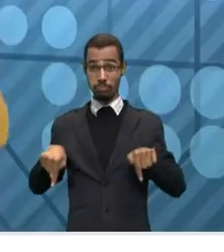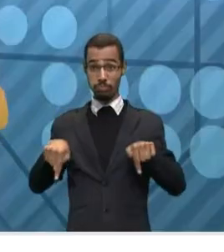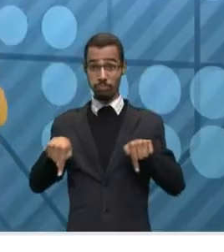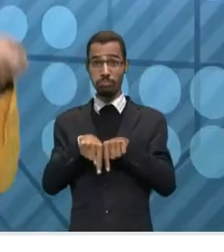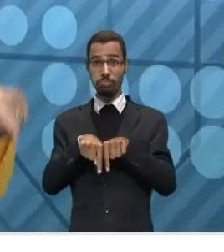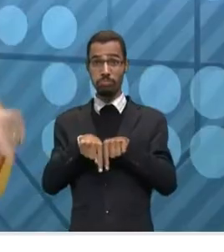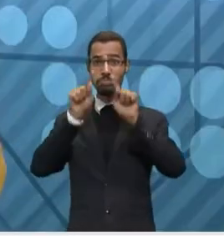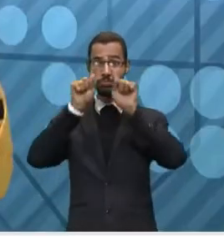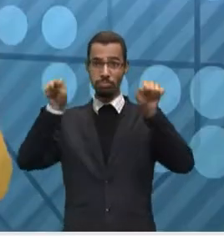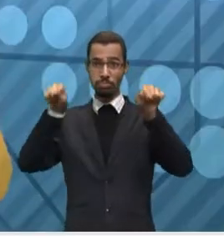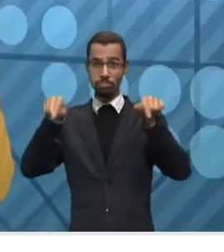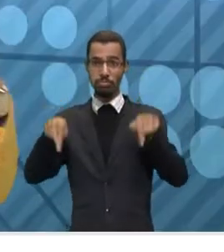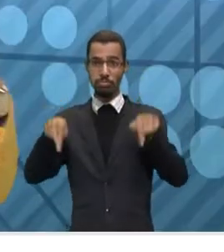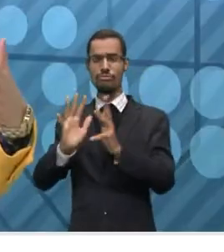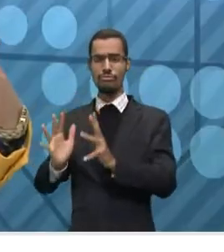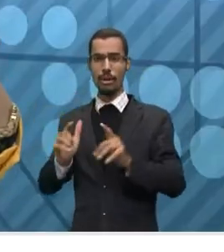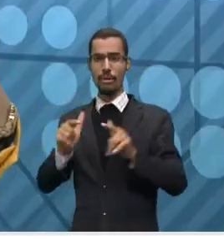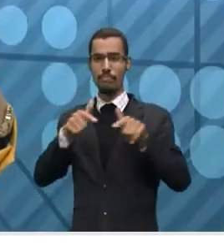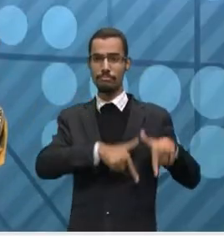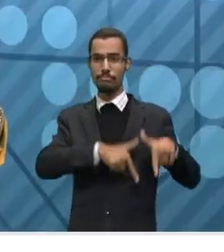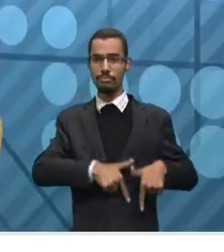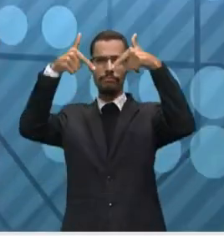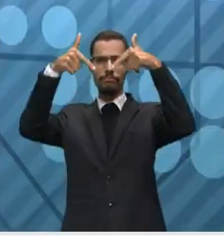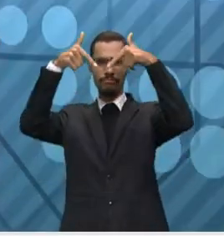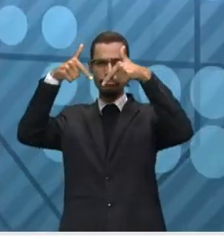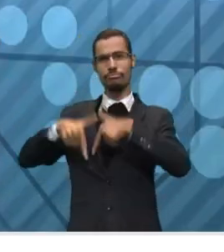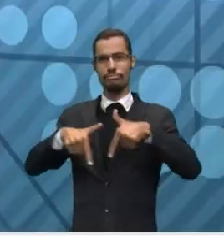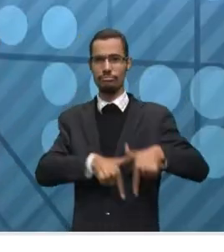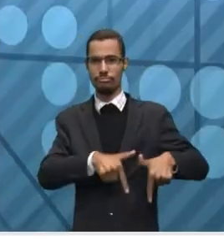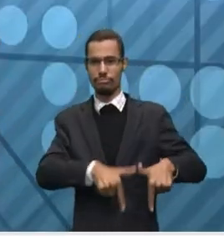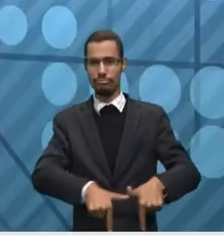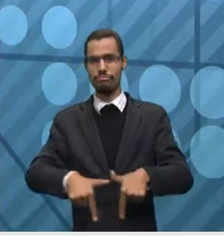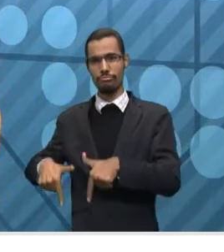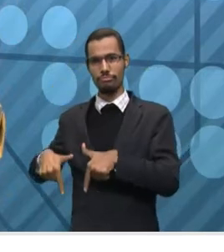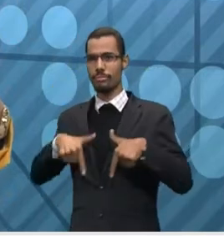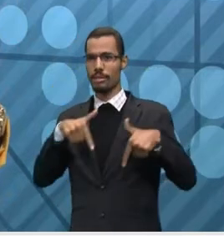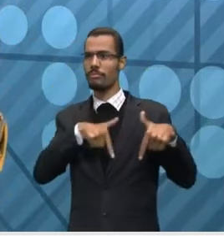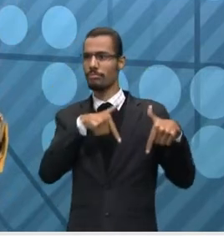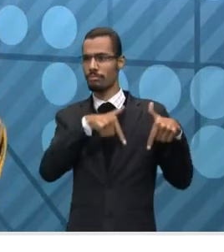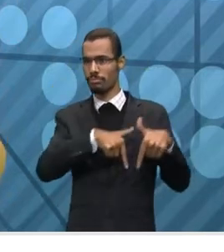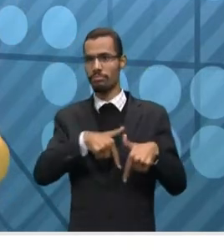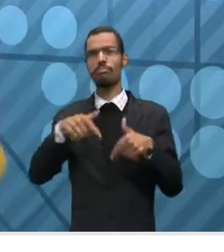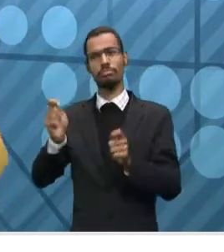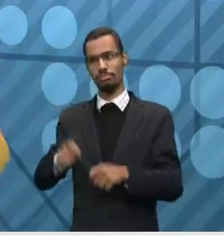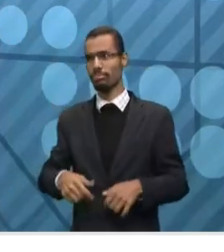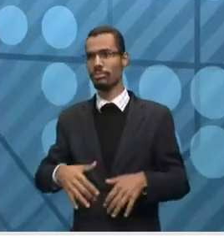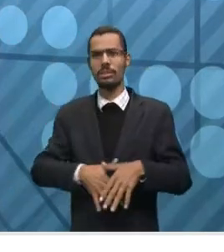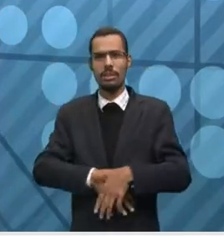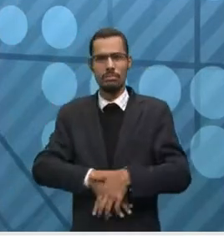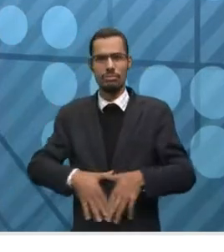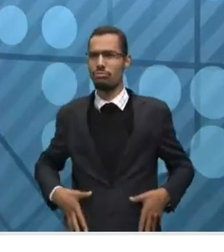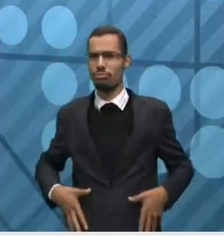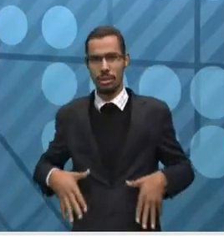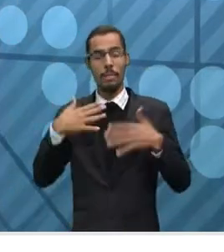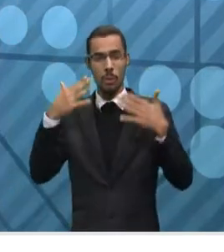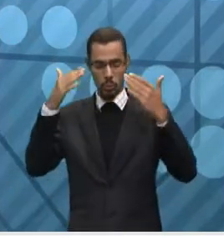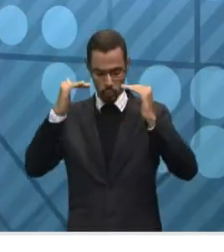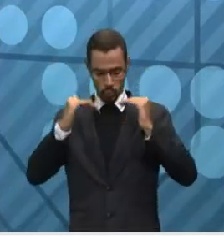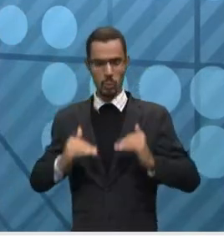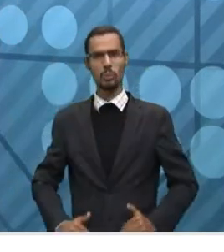Onde o surdo sinaliza, mas na testa, na bochecha, aqui no peito, na região de cintura,